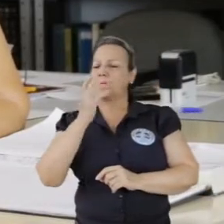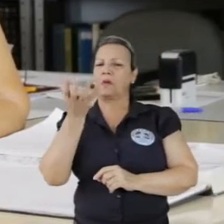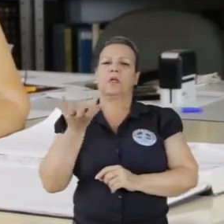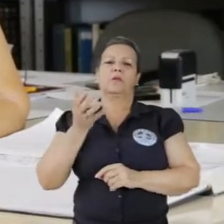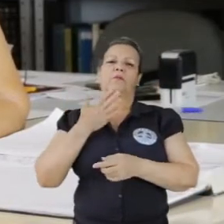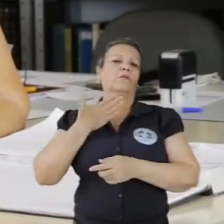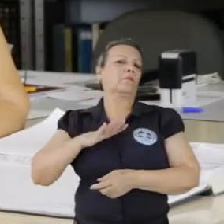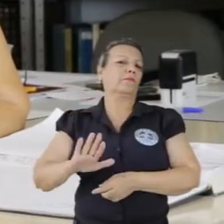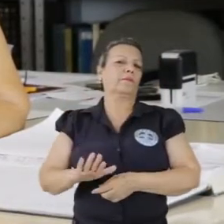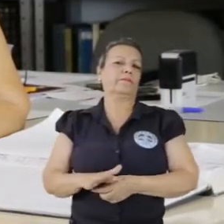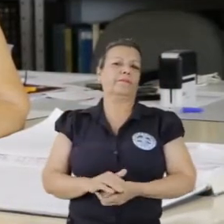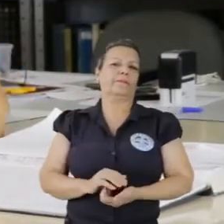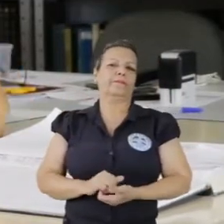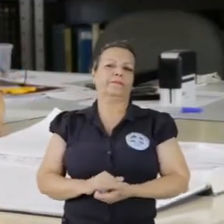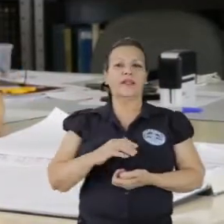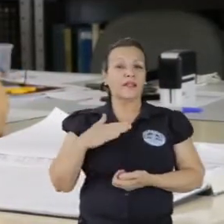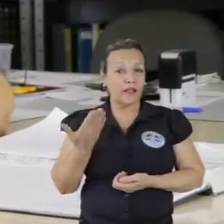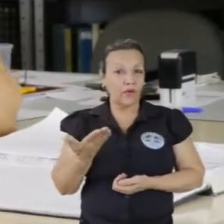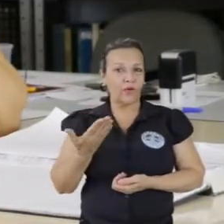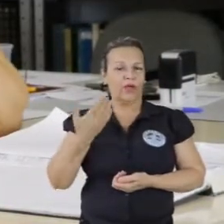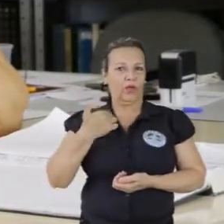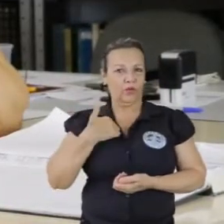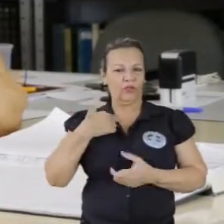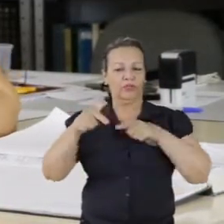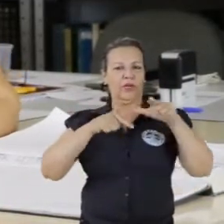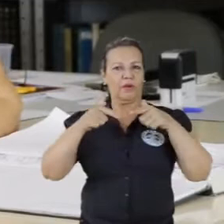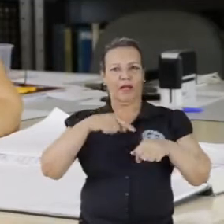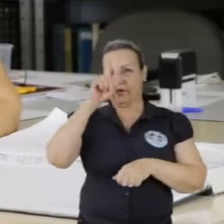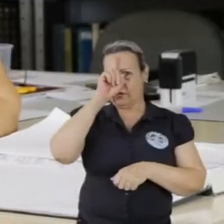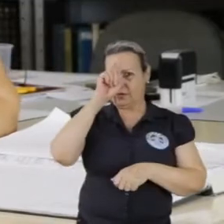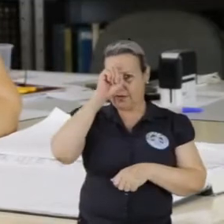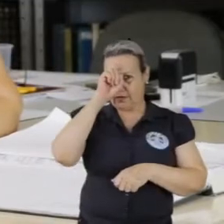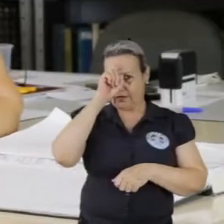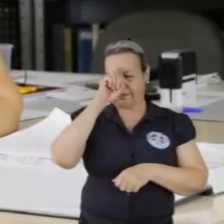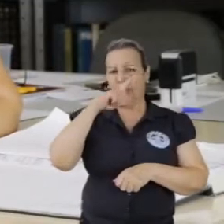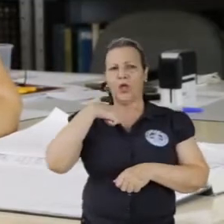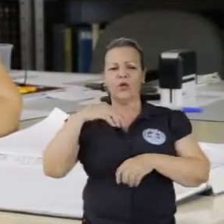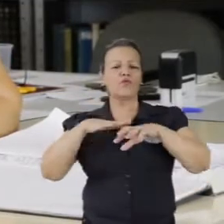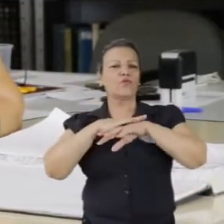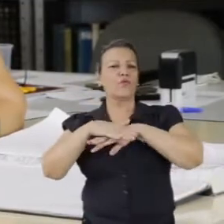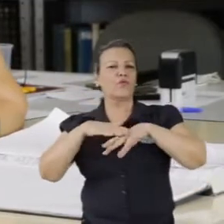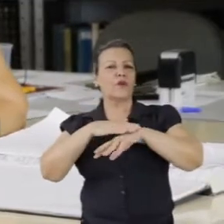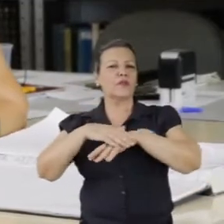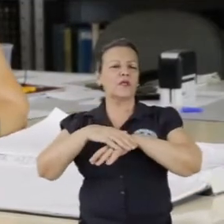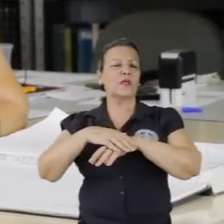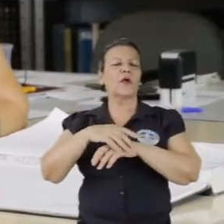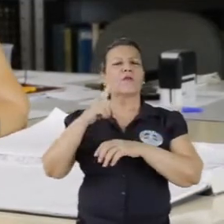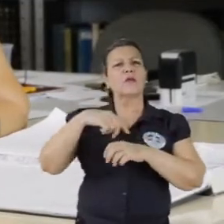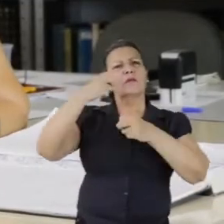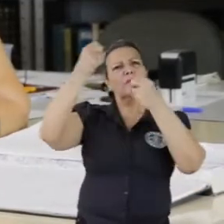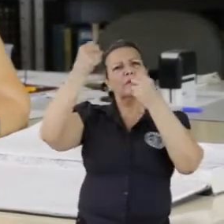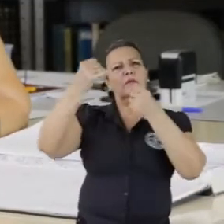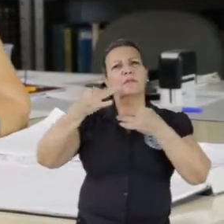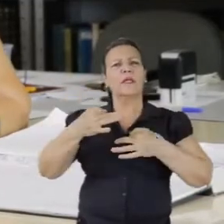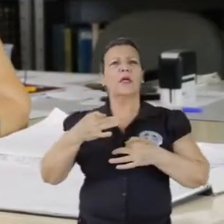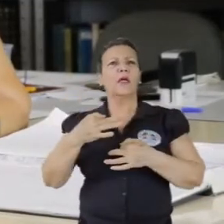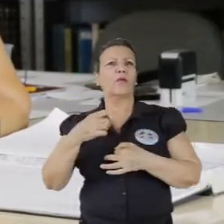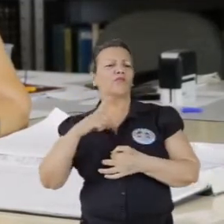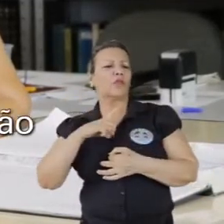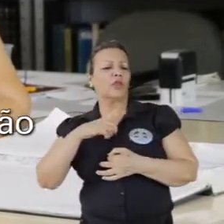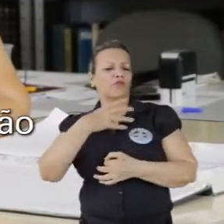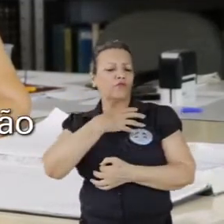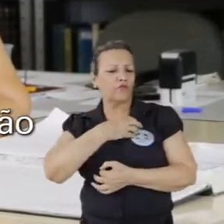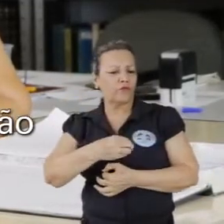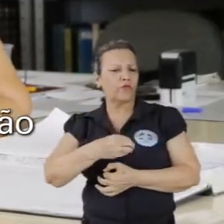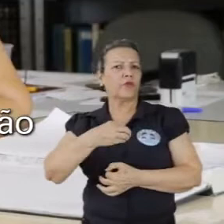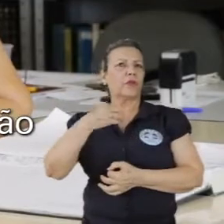quis. Eu não quis. Então, como eu trabalhava num hospital, eu cheguei e falei com o meu diretor, falei, olha, eu tenho um filho que eu estou